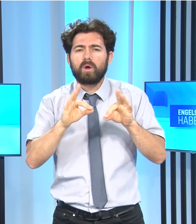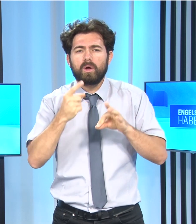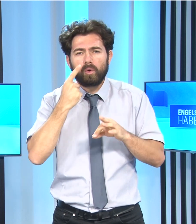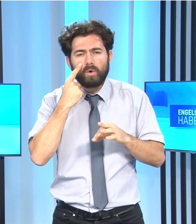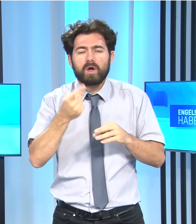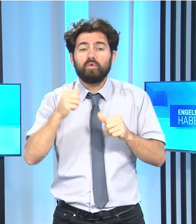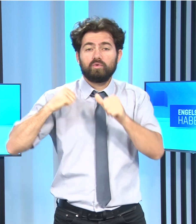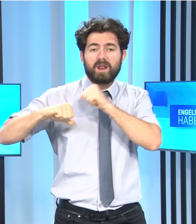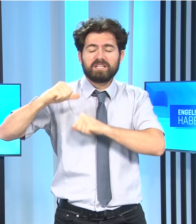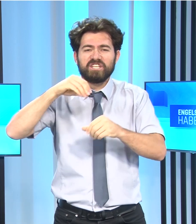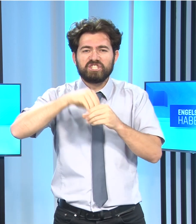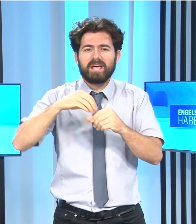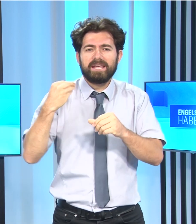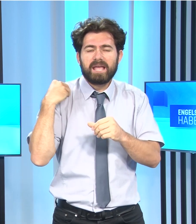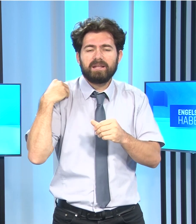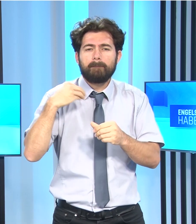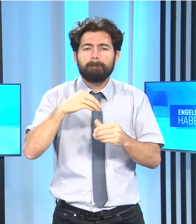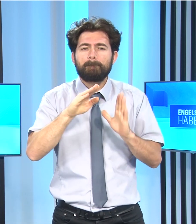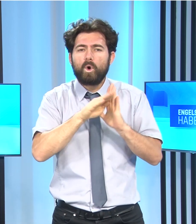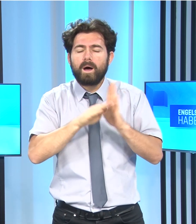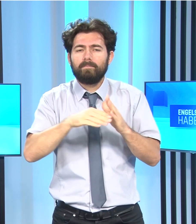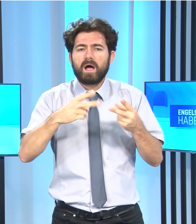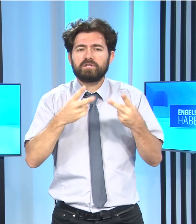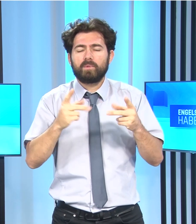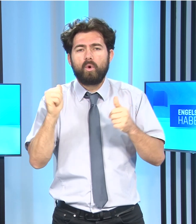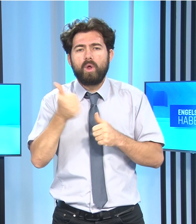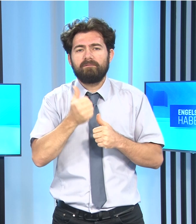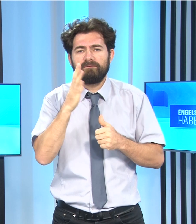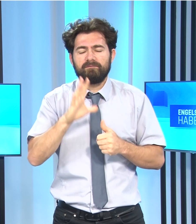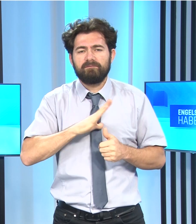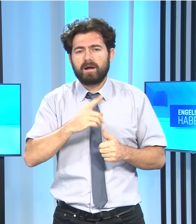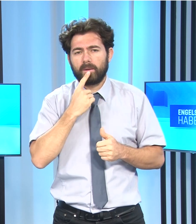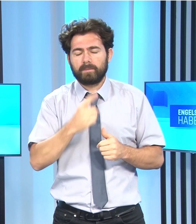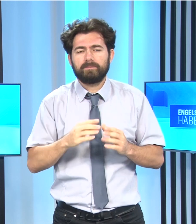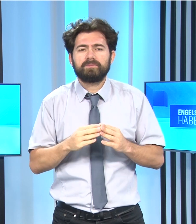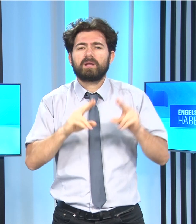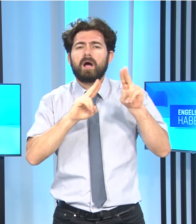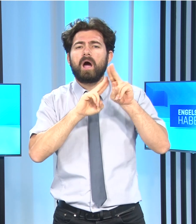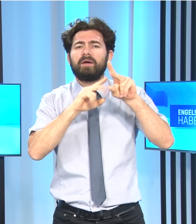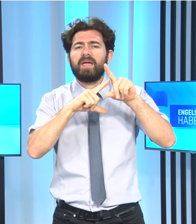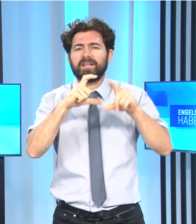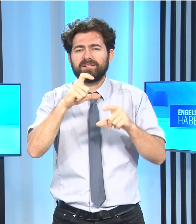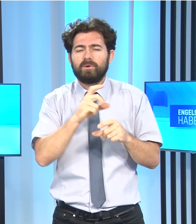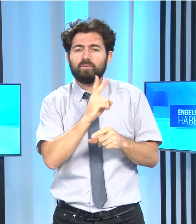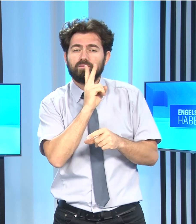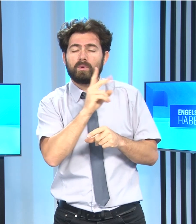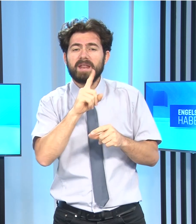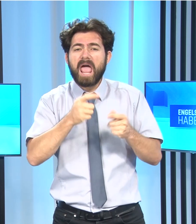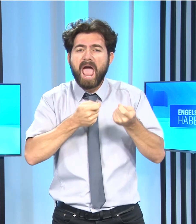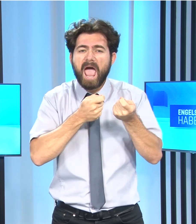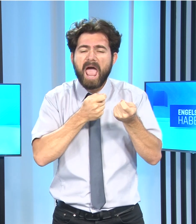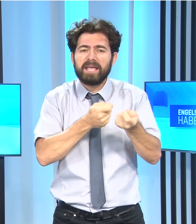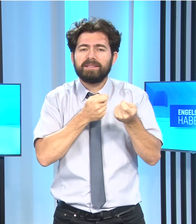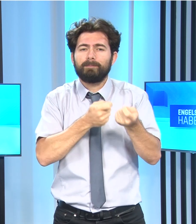açılmasının önemli olduğunu ifade etti. Kuzey Kıbrıs Türk Cumhuriyeti'nin bir eğitim adası